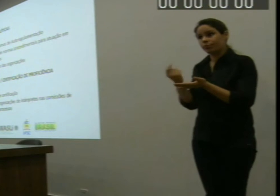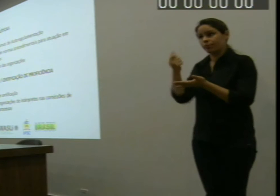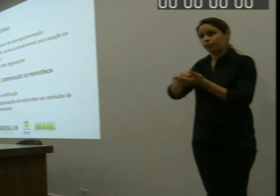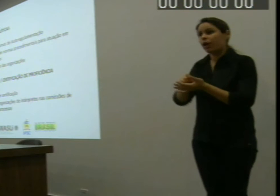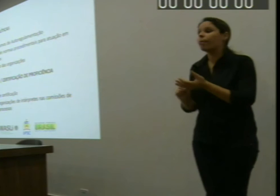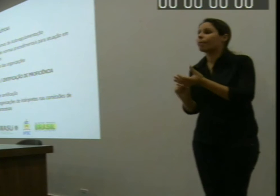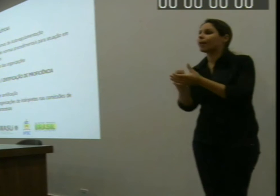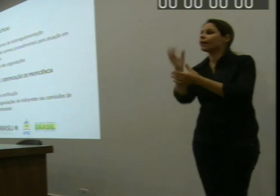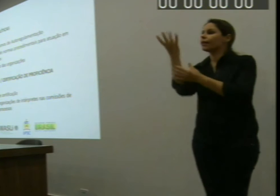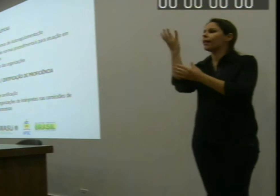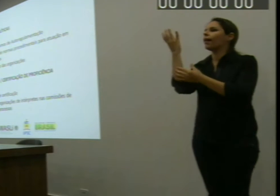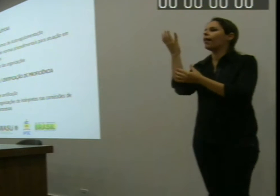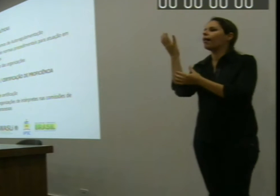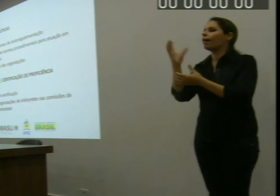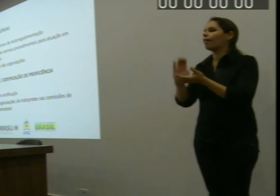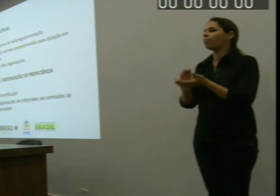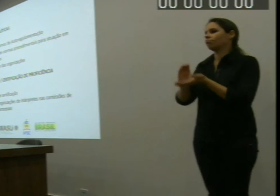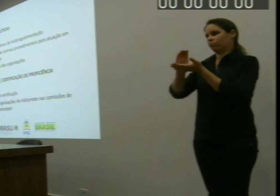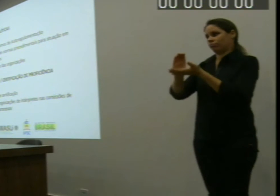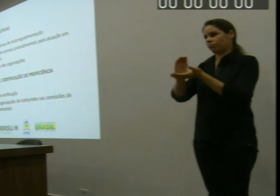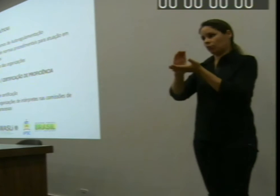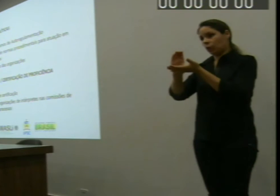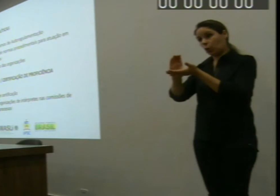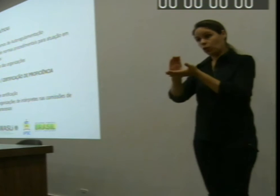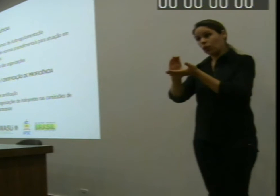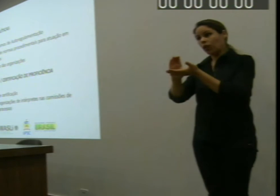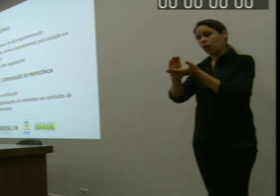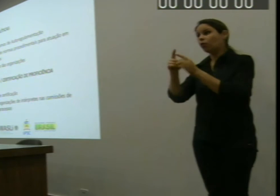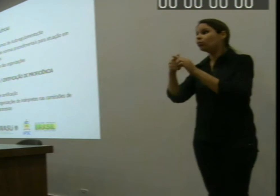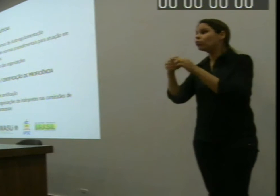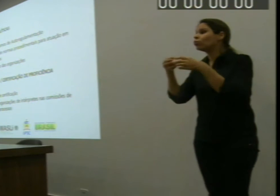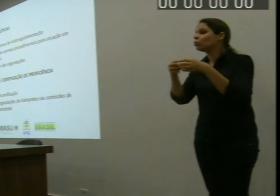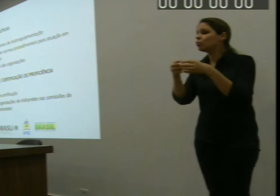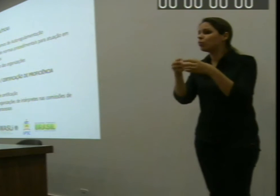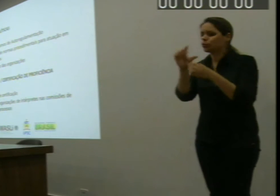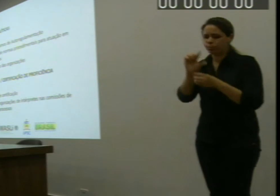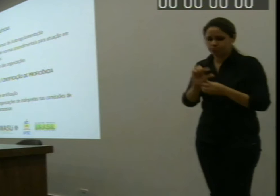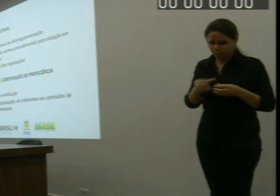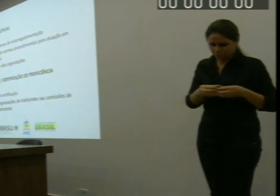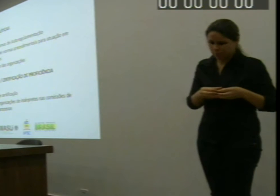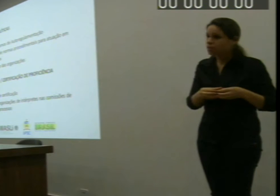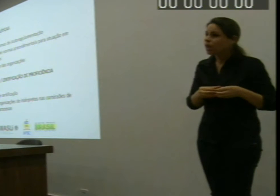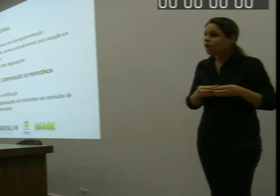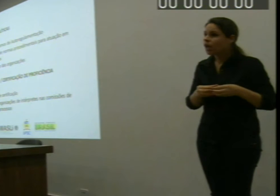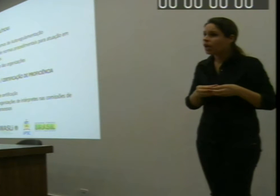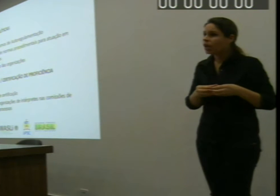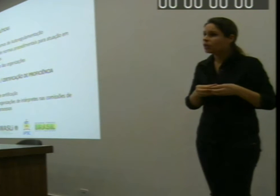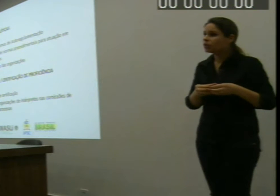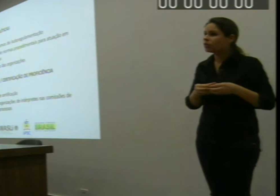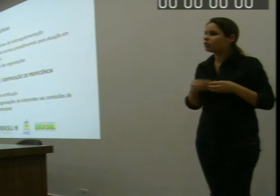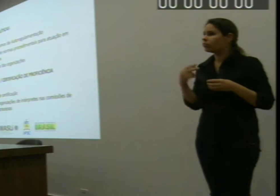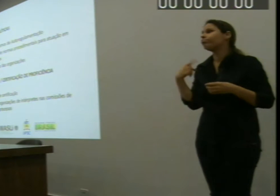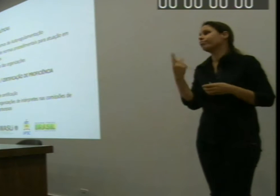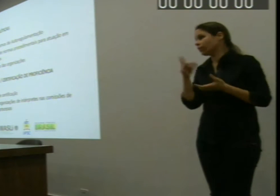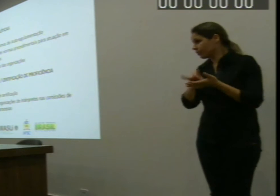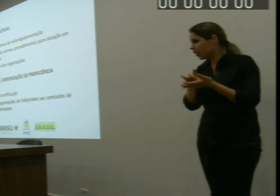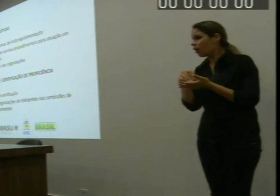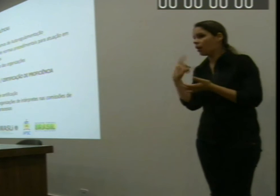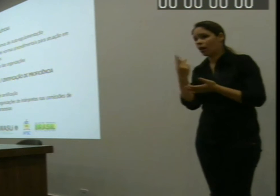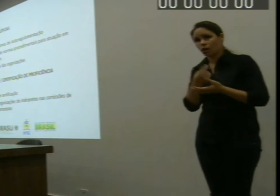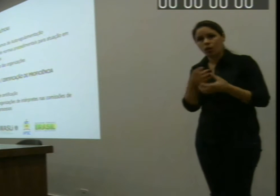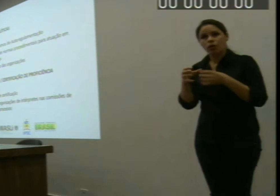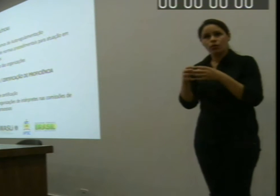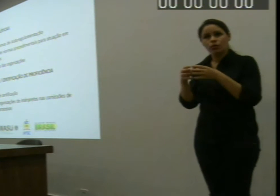de uma autarquia para uma categoria que ainda é pequena porque nós somos poucos ainda o fato é que somos poucos se a gente for